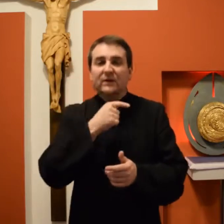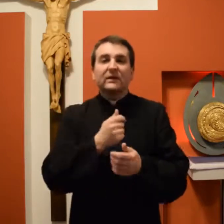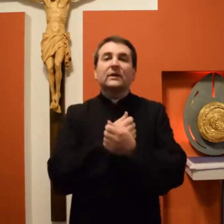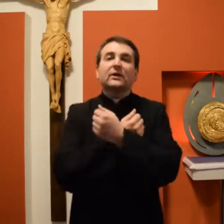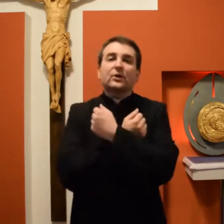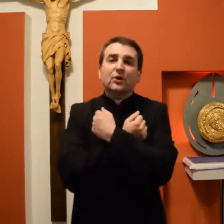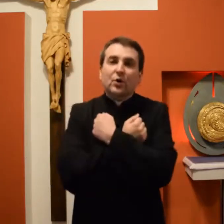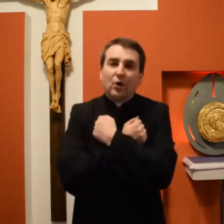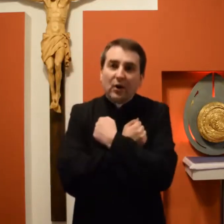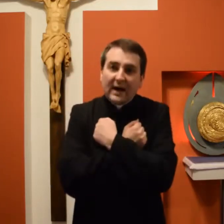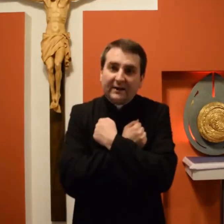potrafimy kochać,